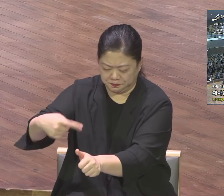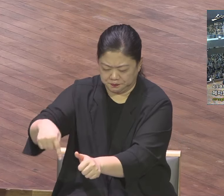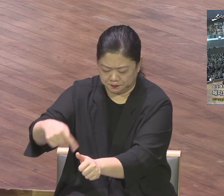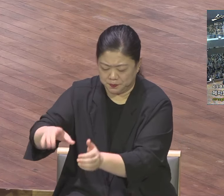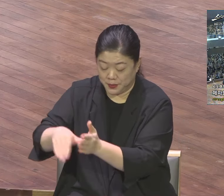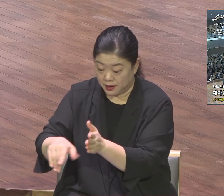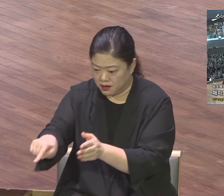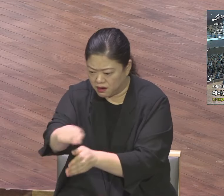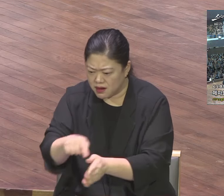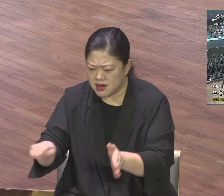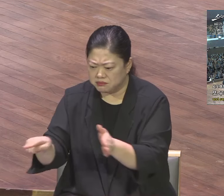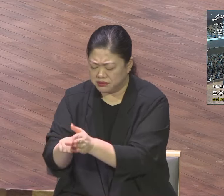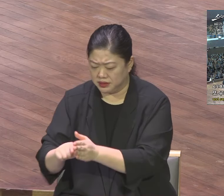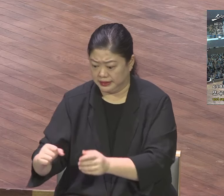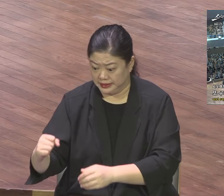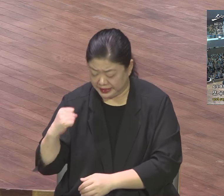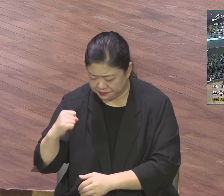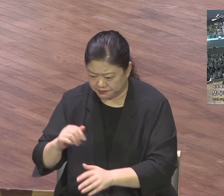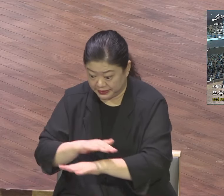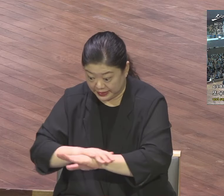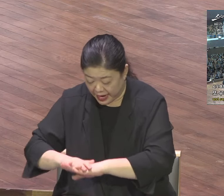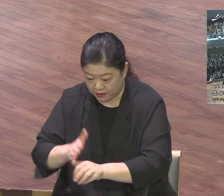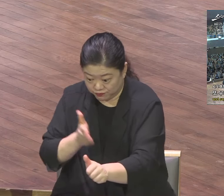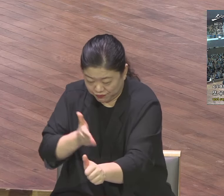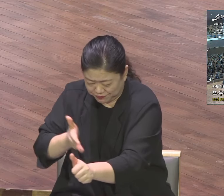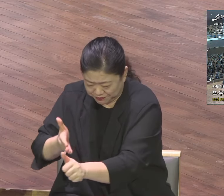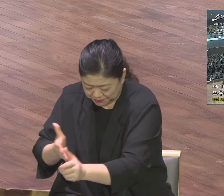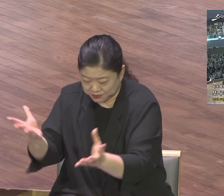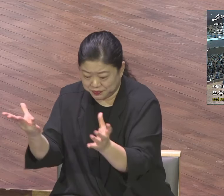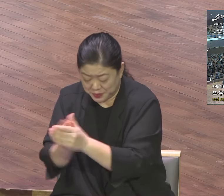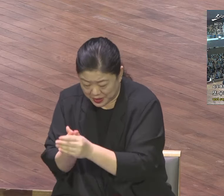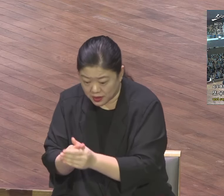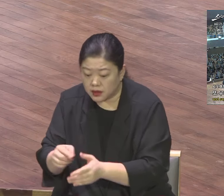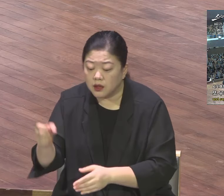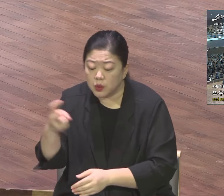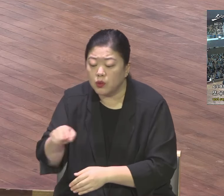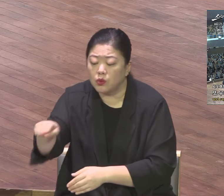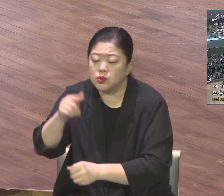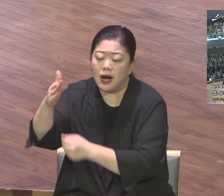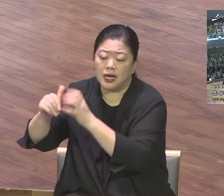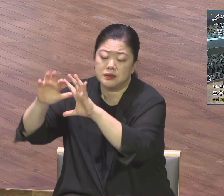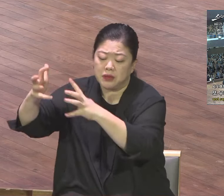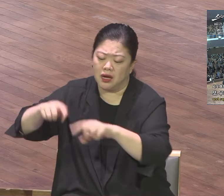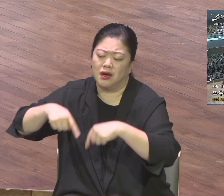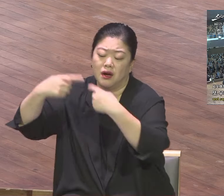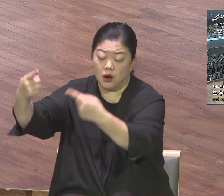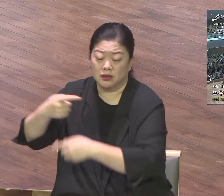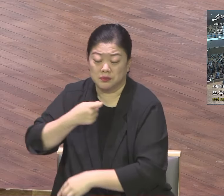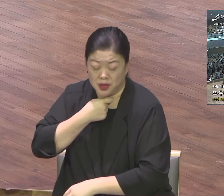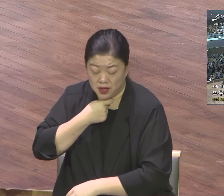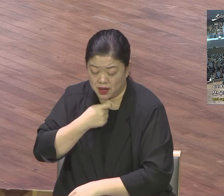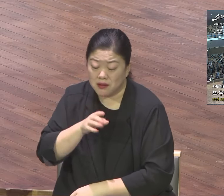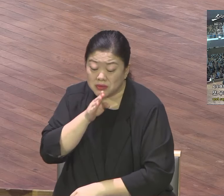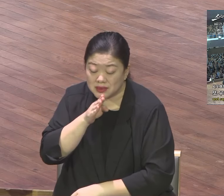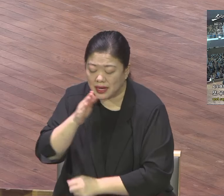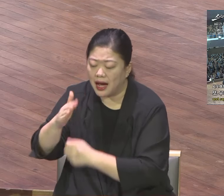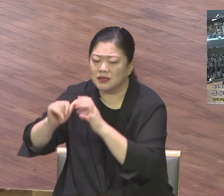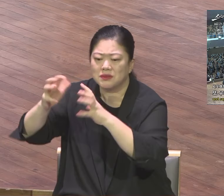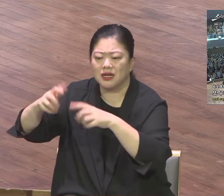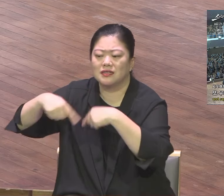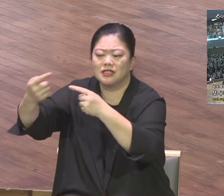믿음에 머물러 있으라 권하고, 또 우리가 하나님 나라에 들어가려면 많은 환난을 겪어야 할 것이라